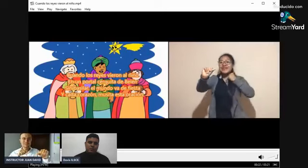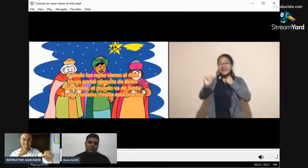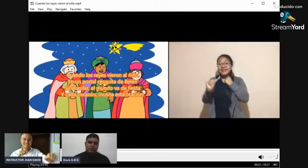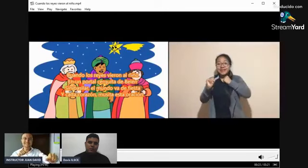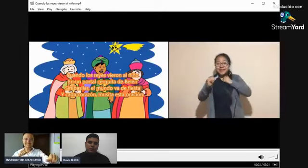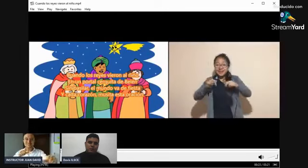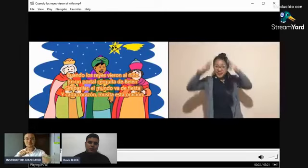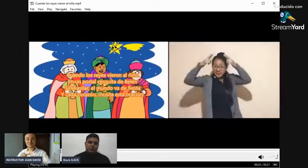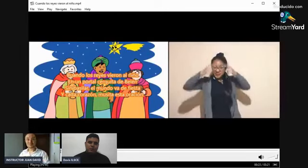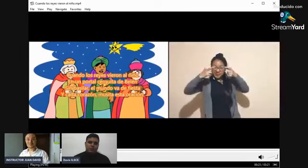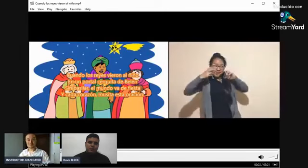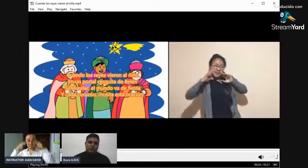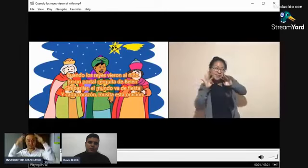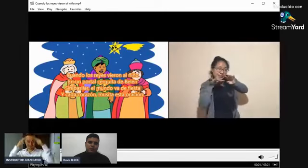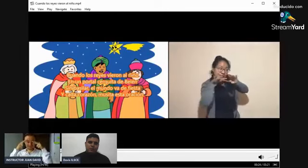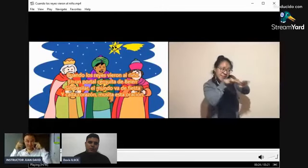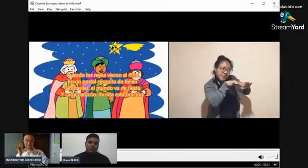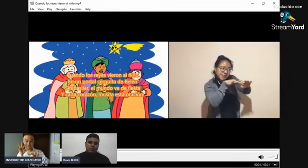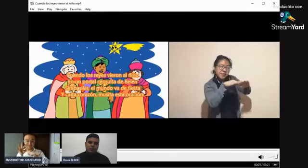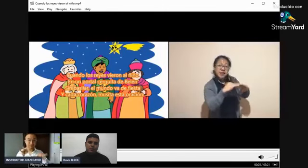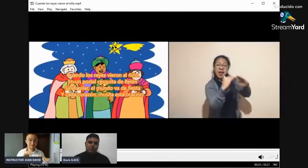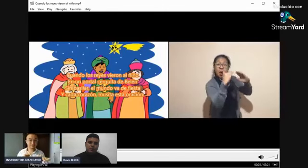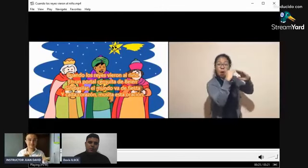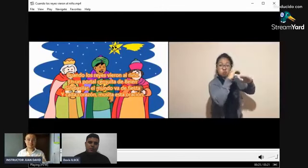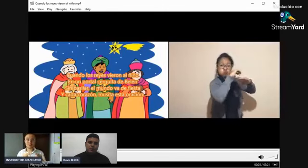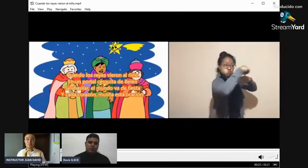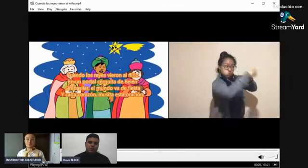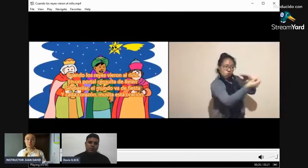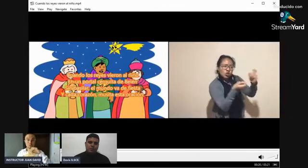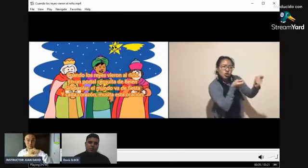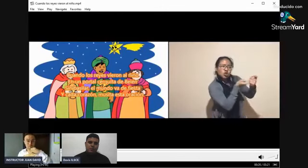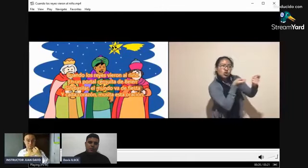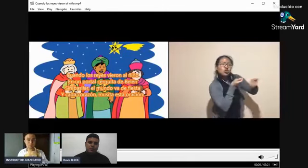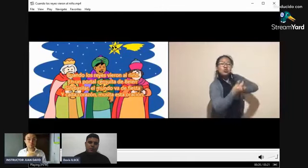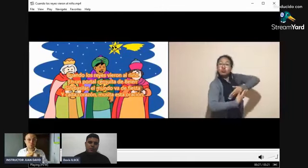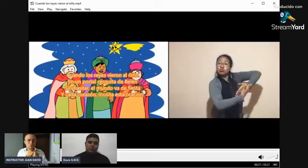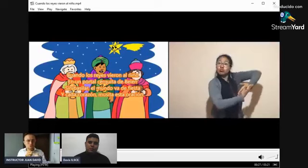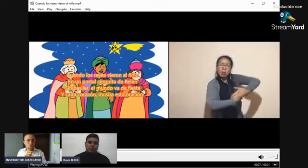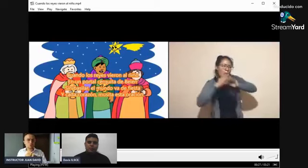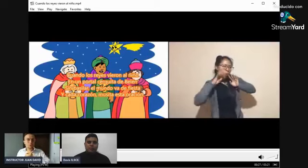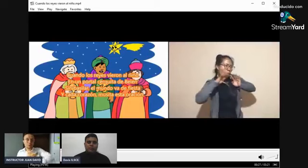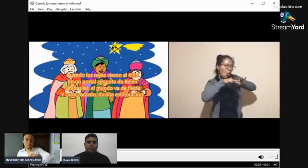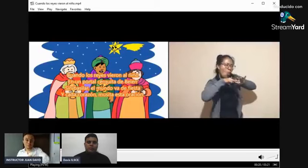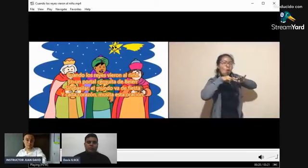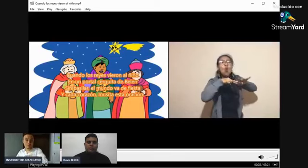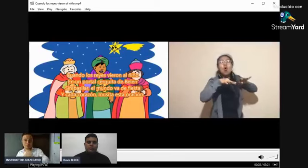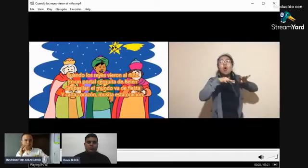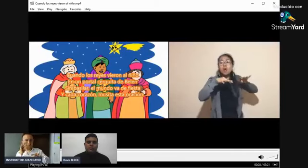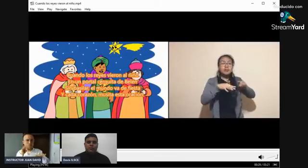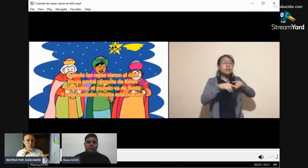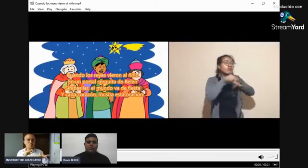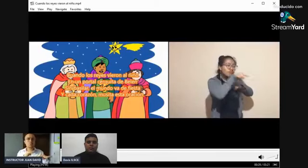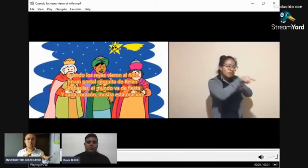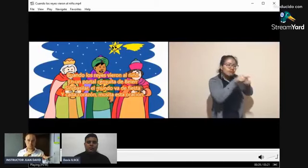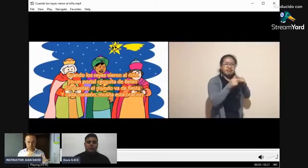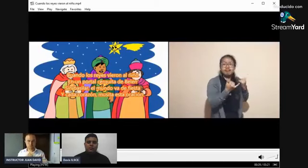Cuando los reyes vieron al niño en un portal cerquita de Belén,